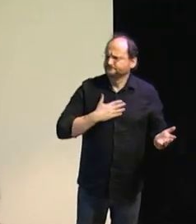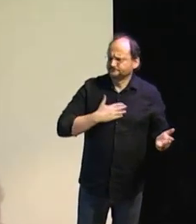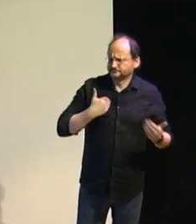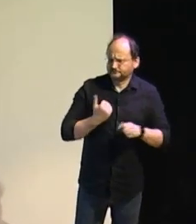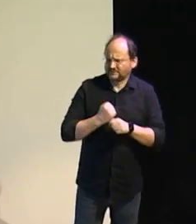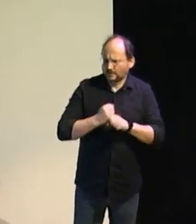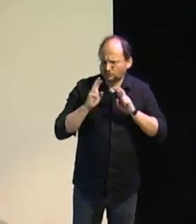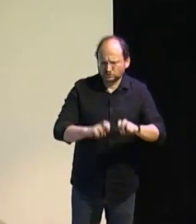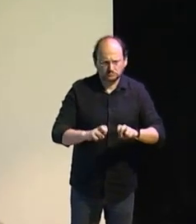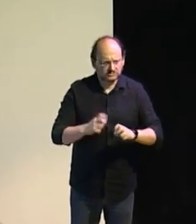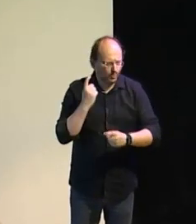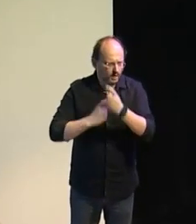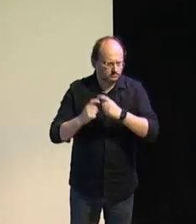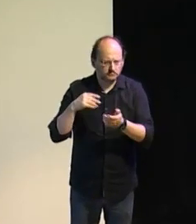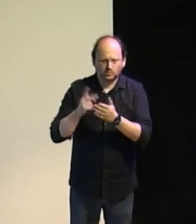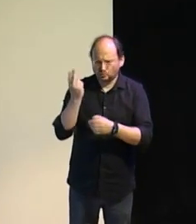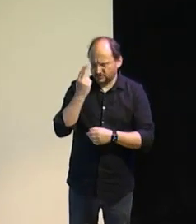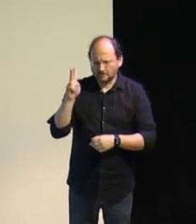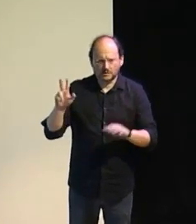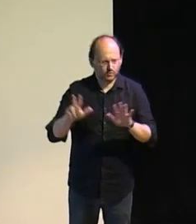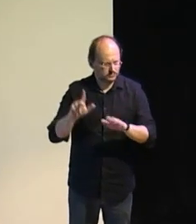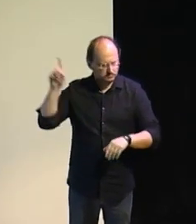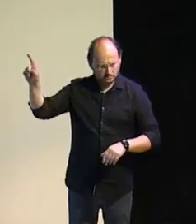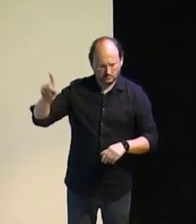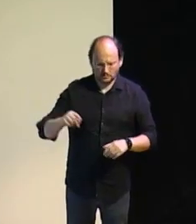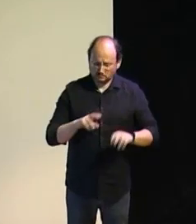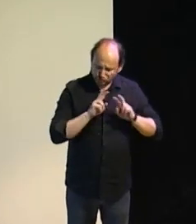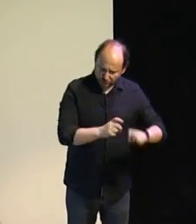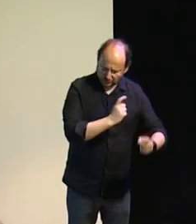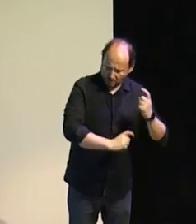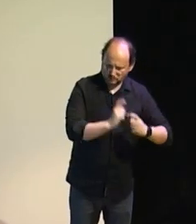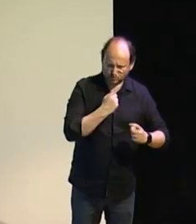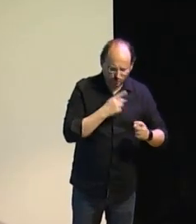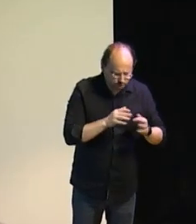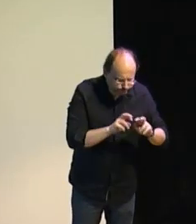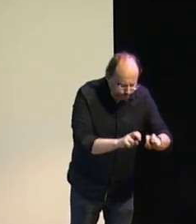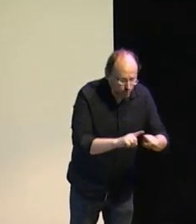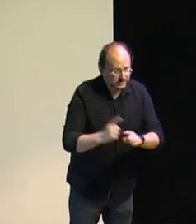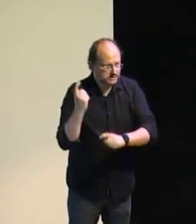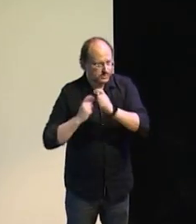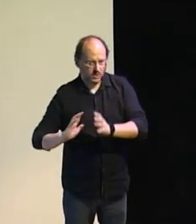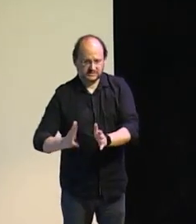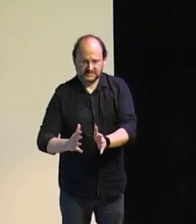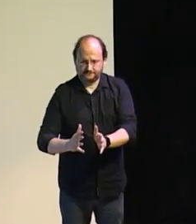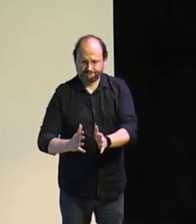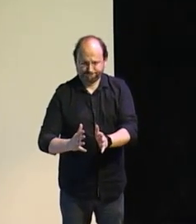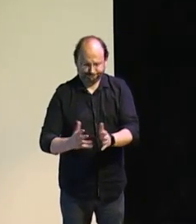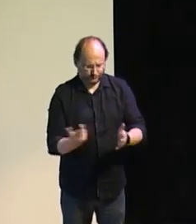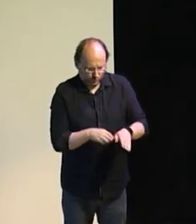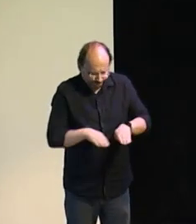Bien. Donc je suis effectivement chercheur à l'université Paris 8, historien. Je suis chercheur sur l'histoire des sourds et sur l'histoire